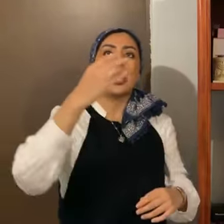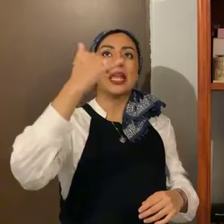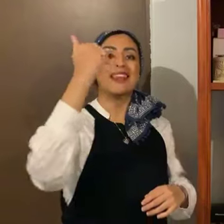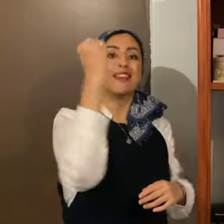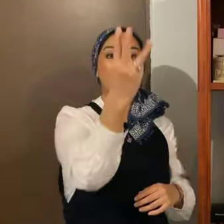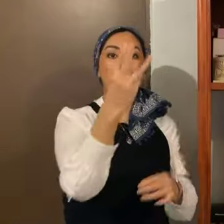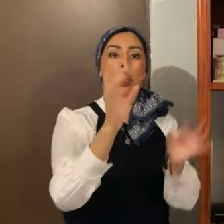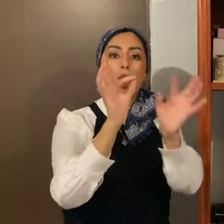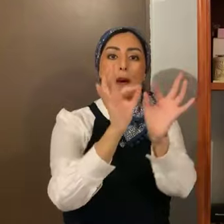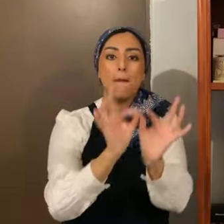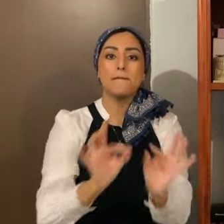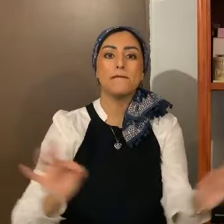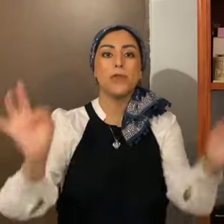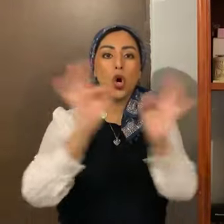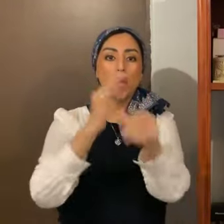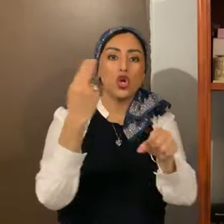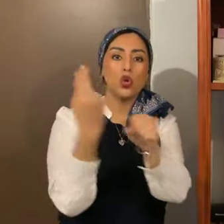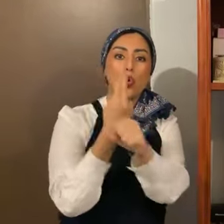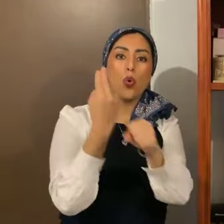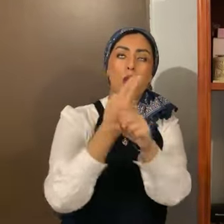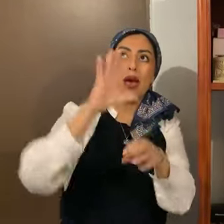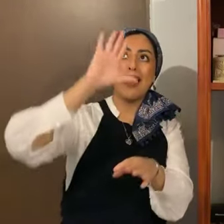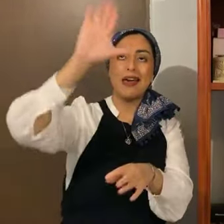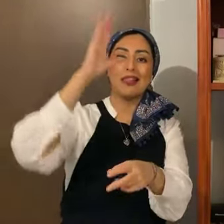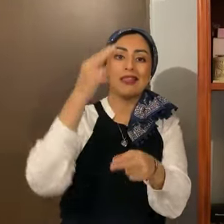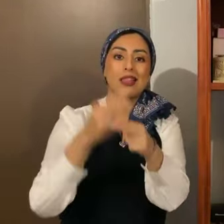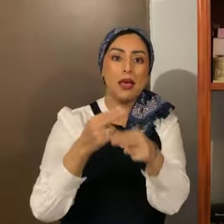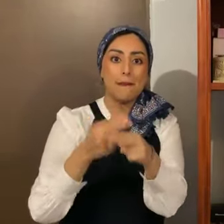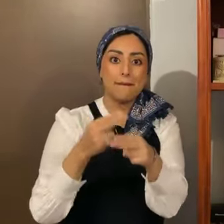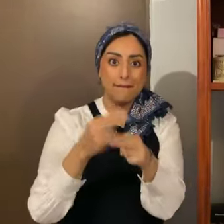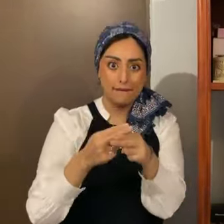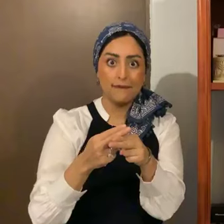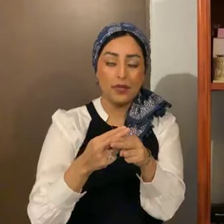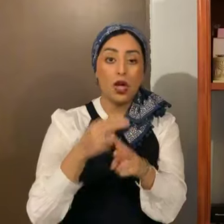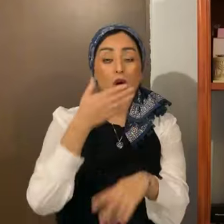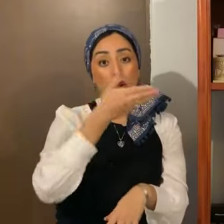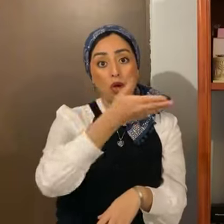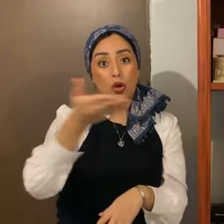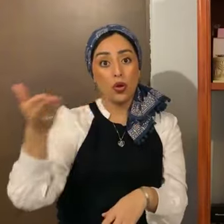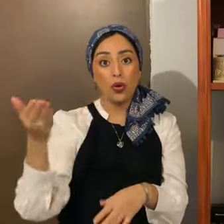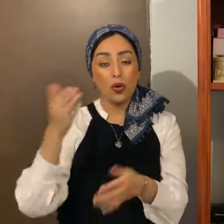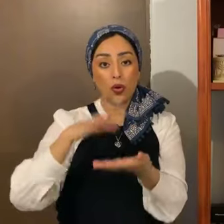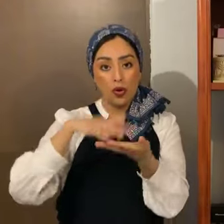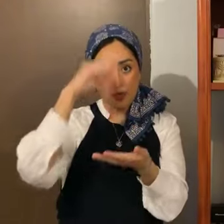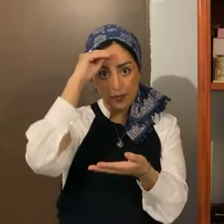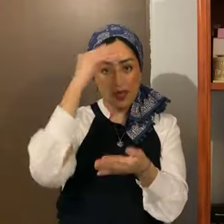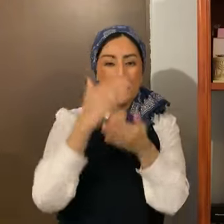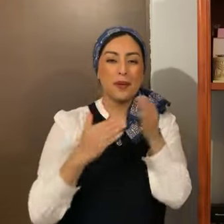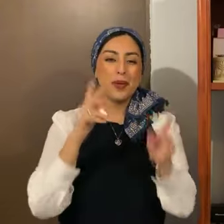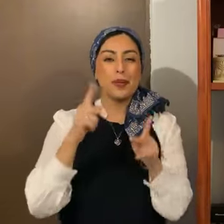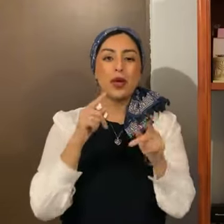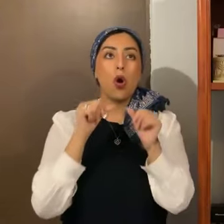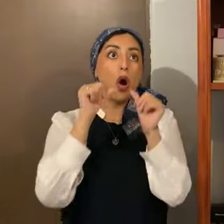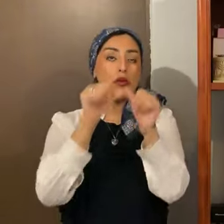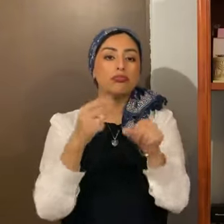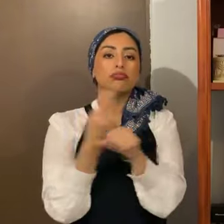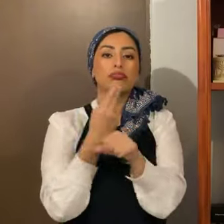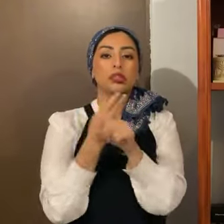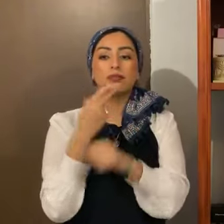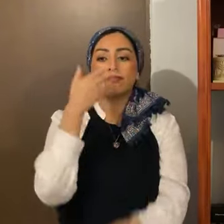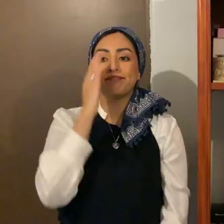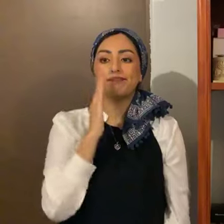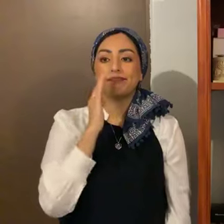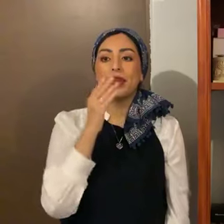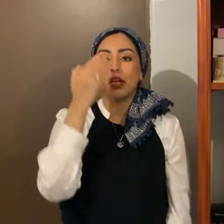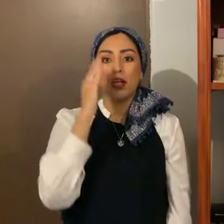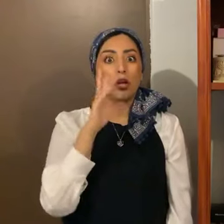esa oración no tiene peso, hermano. Los que están aprendiendo muchas veces dicen Hashem,